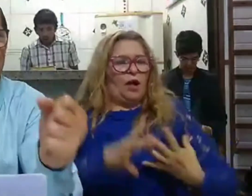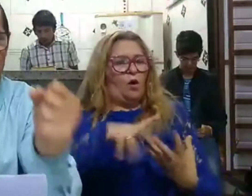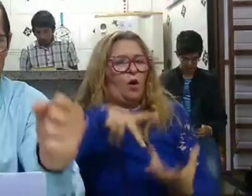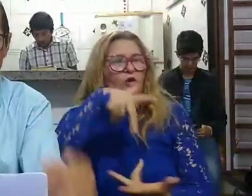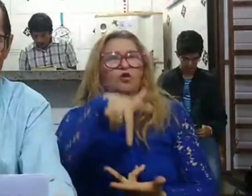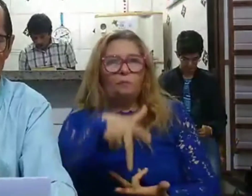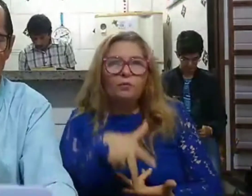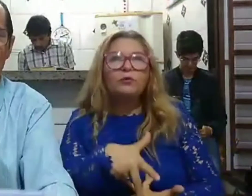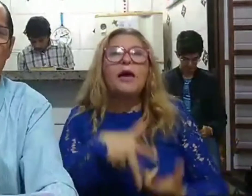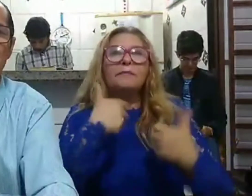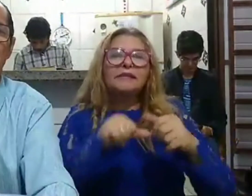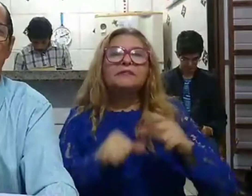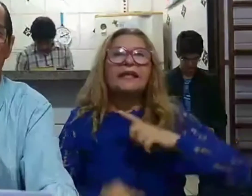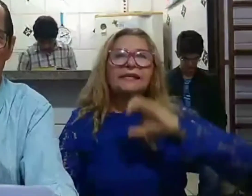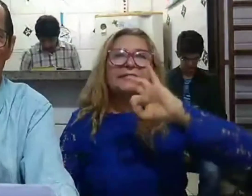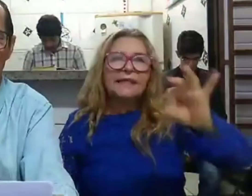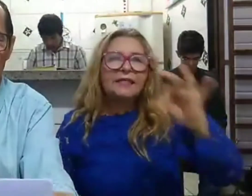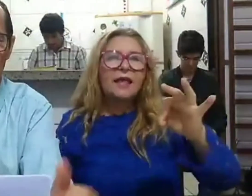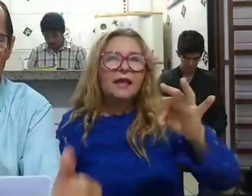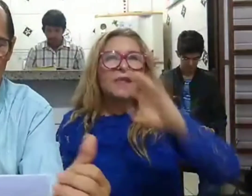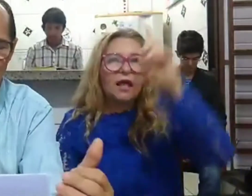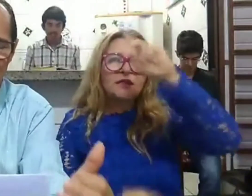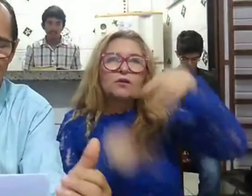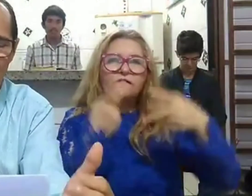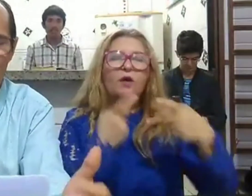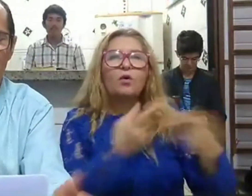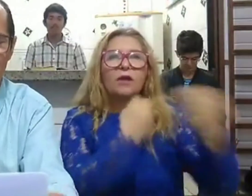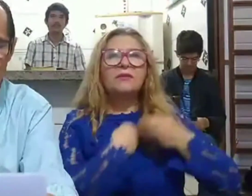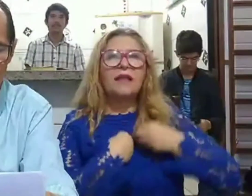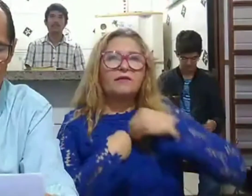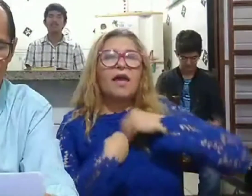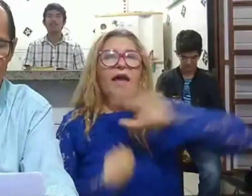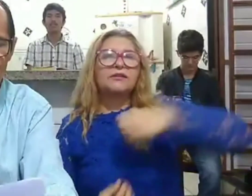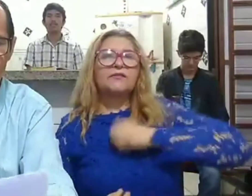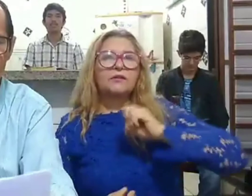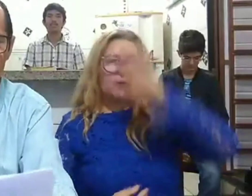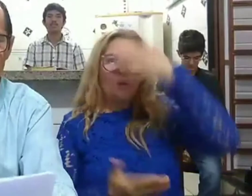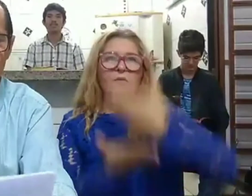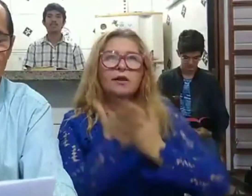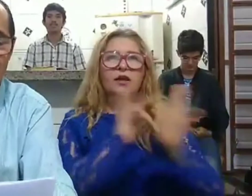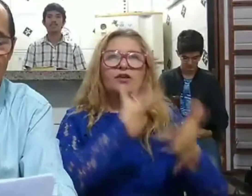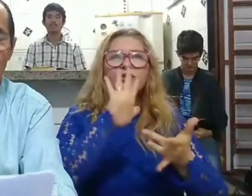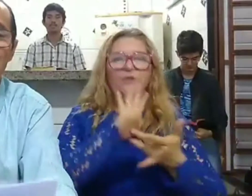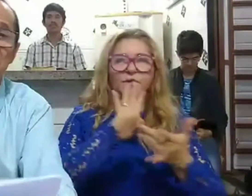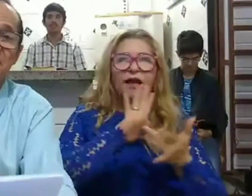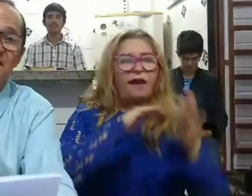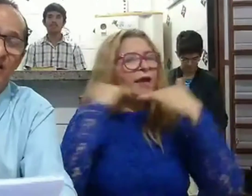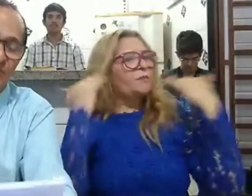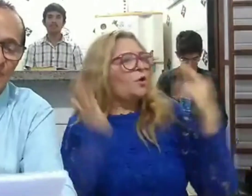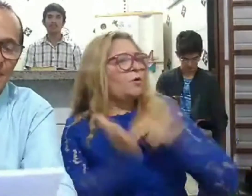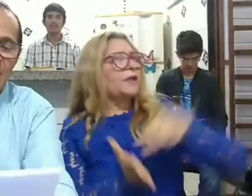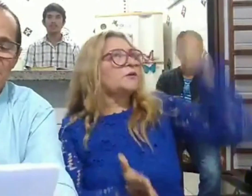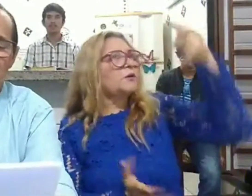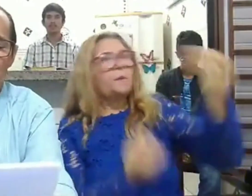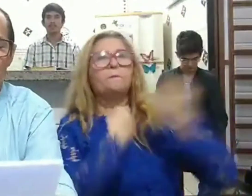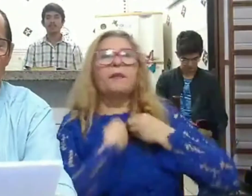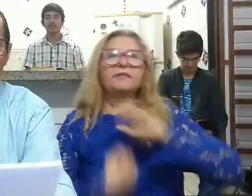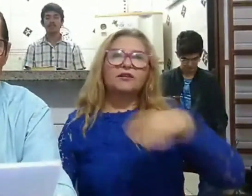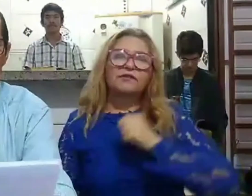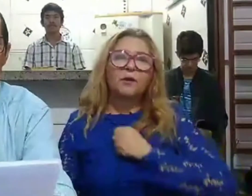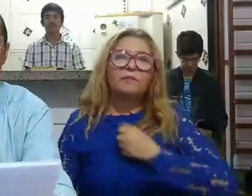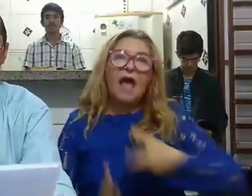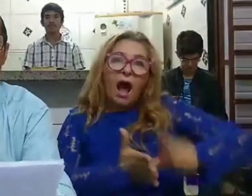que só Deus pode dar, porque Jesus morreu e ressuscitou para garanti-la. Ninguém pode ser salvo sem